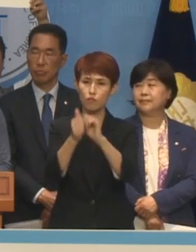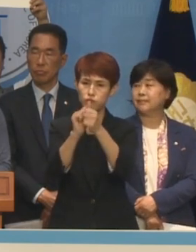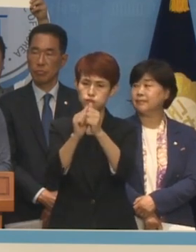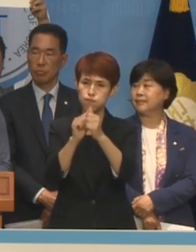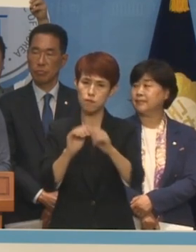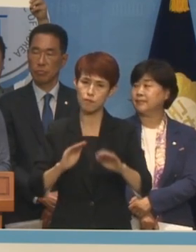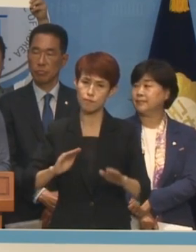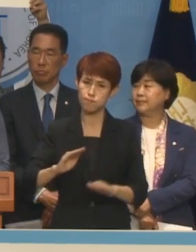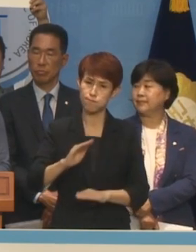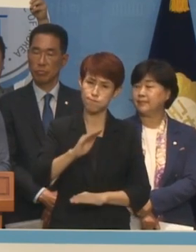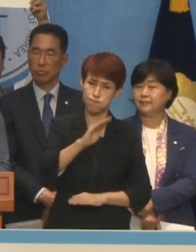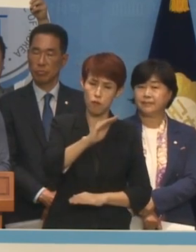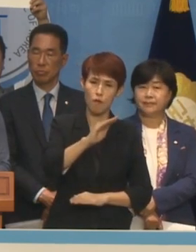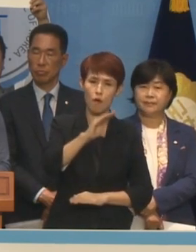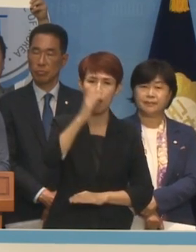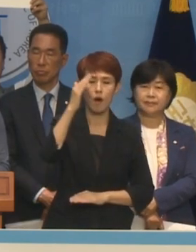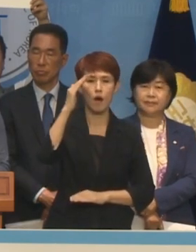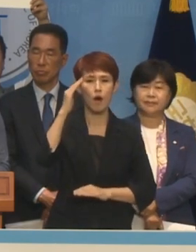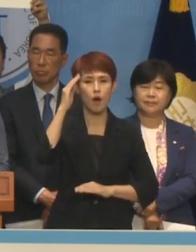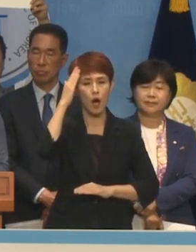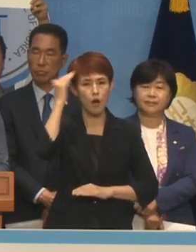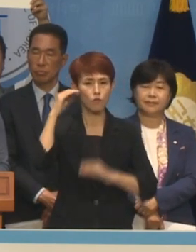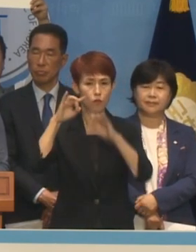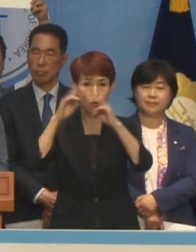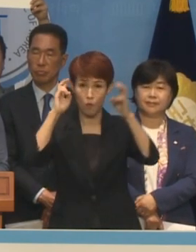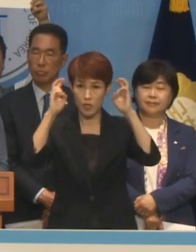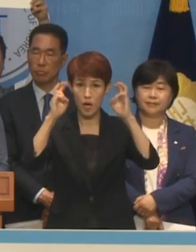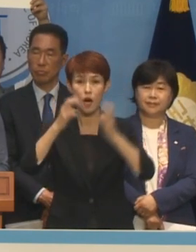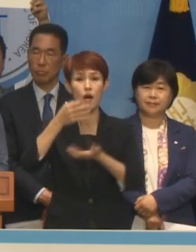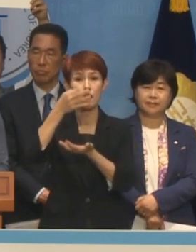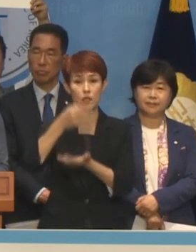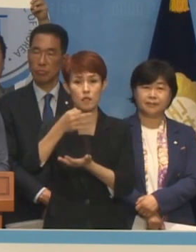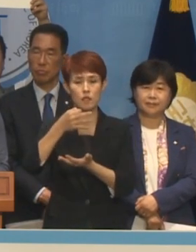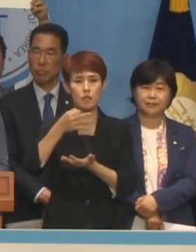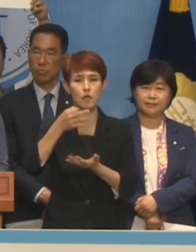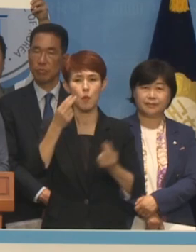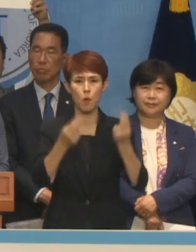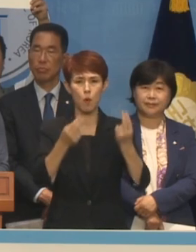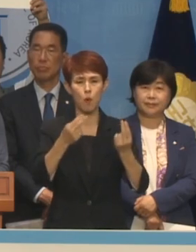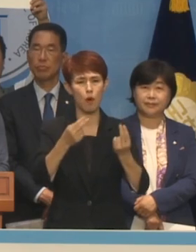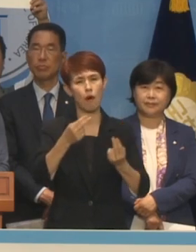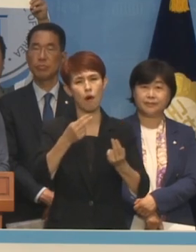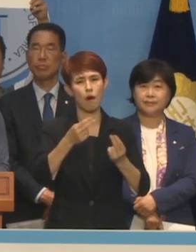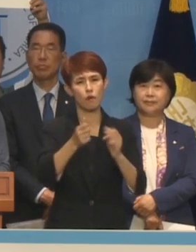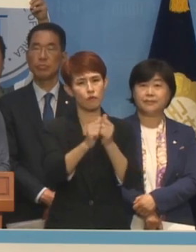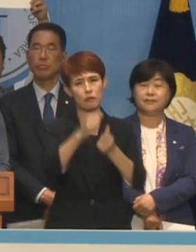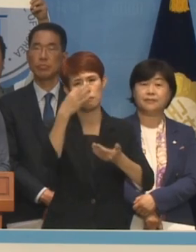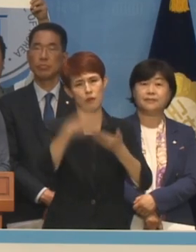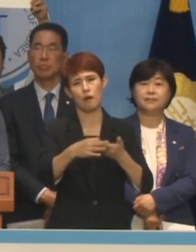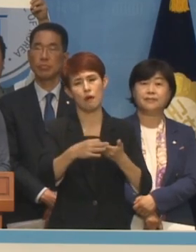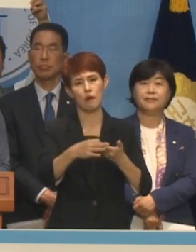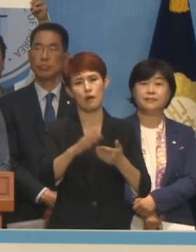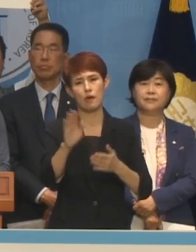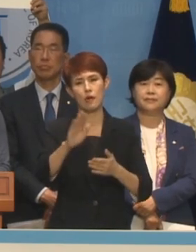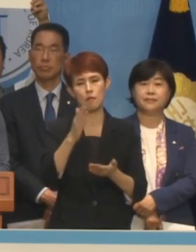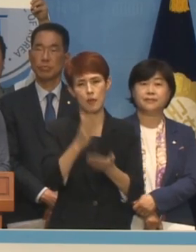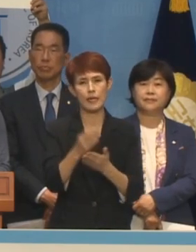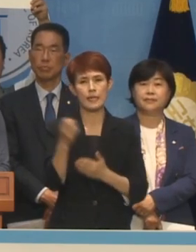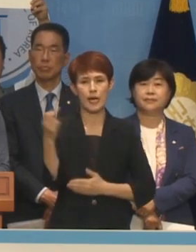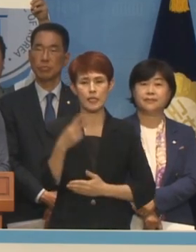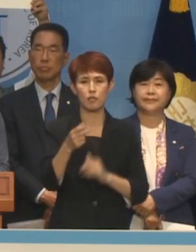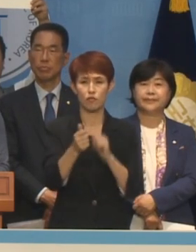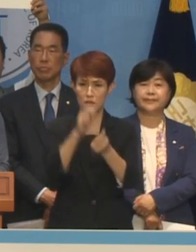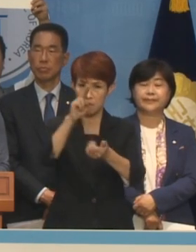상장은 한전 KDN의 기업 가치 대비 공모 가격 저평가 리스크가 크기에 이를 전면